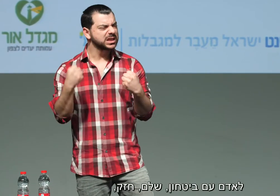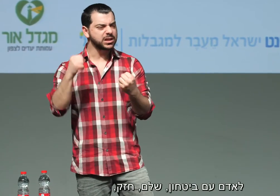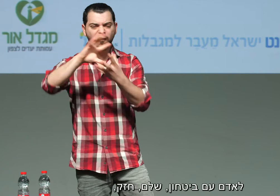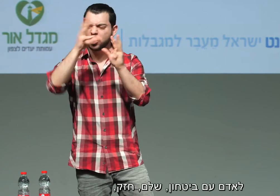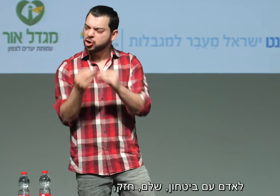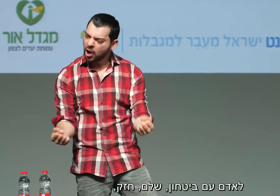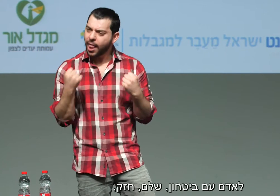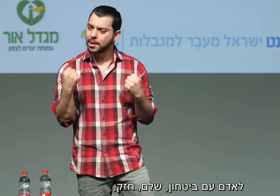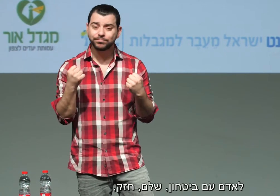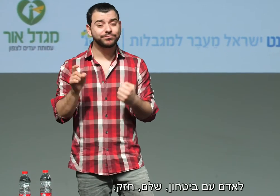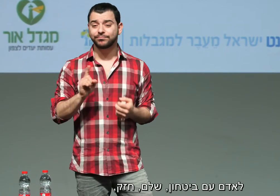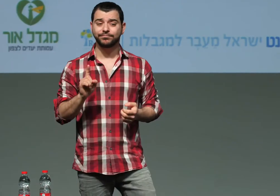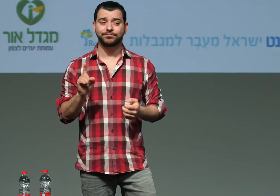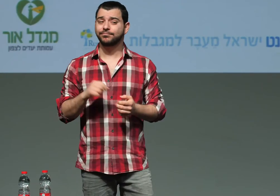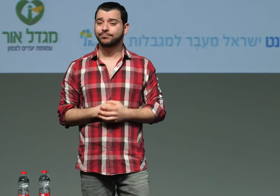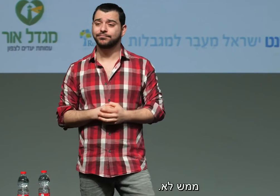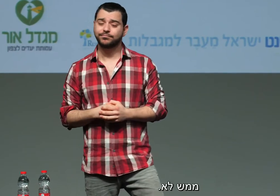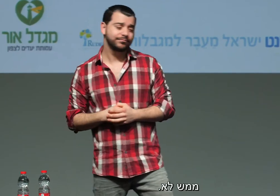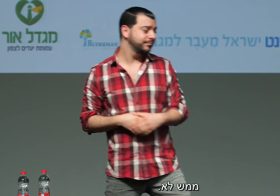ביטחון, שלם, חזק, ממש לא.